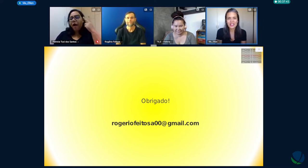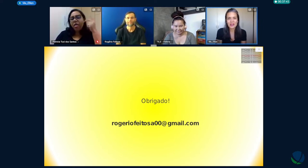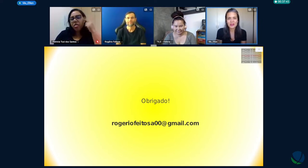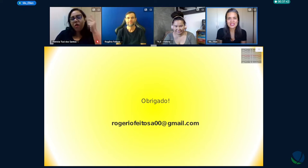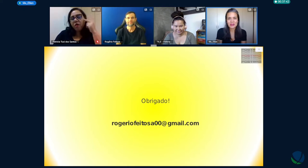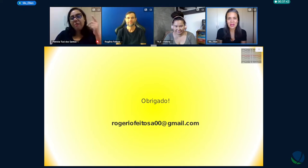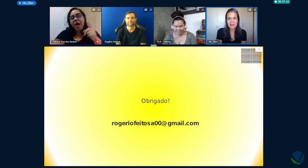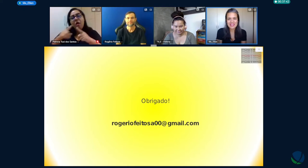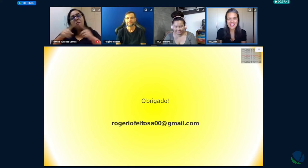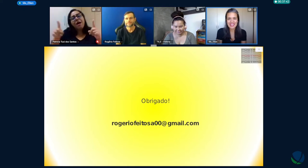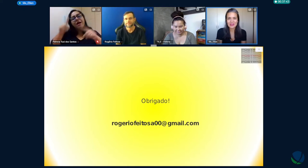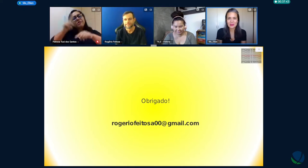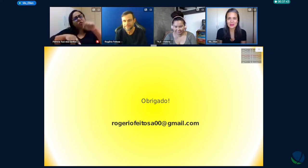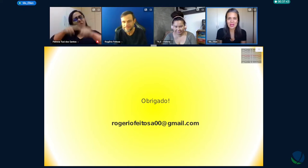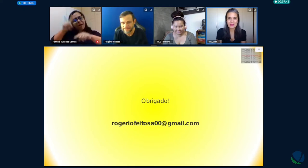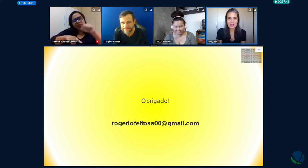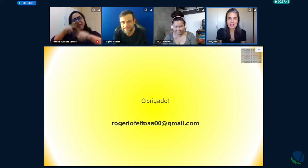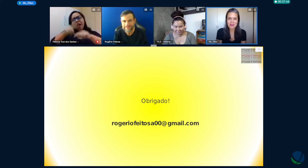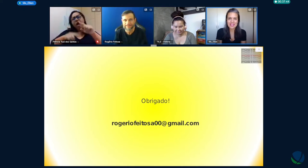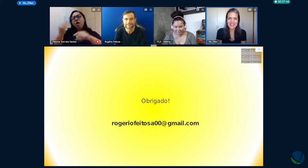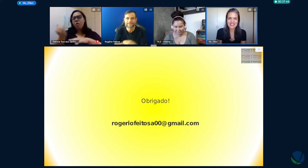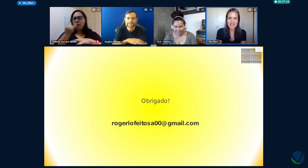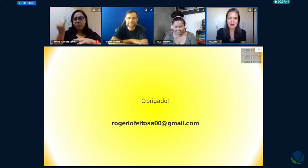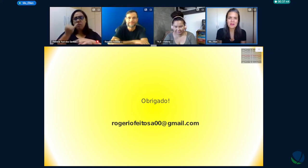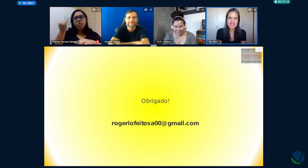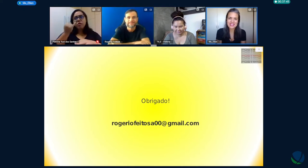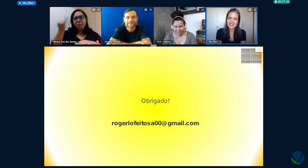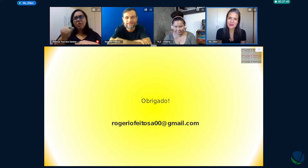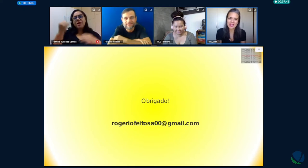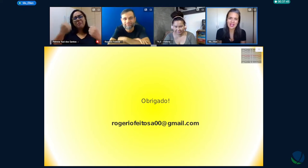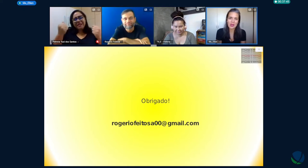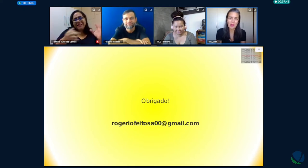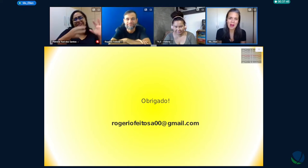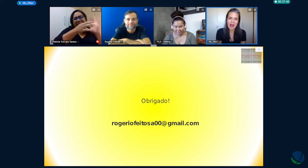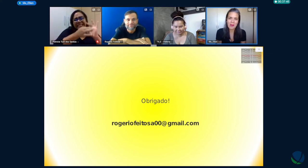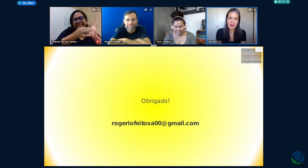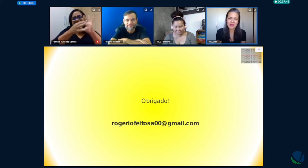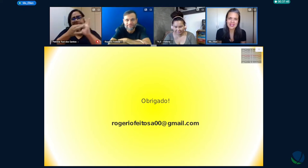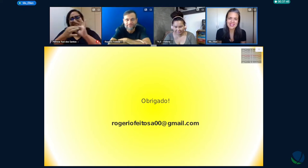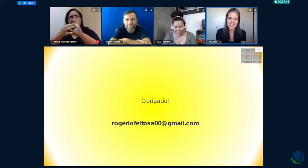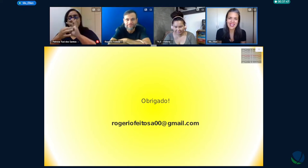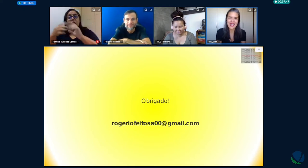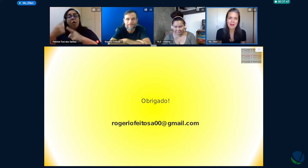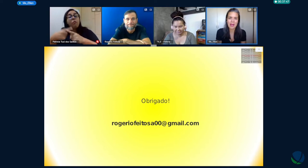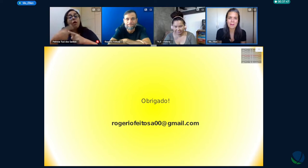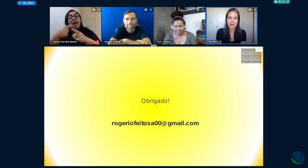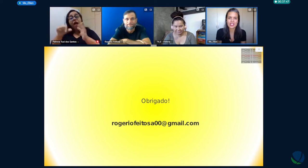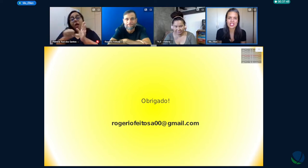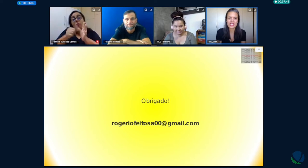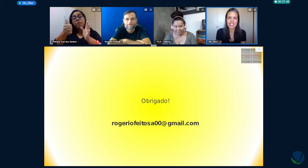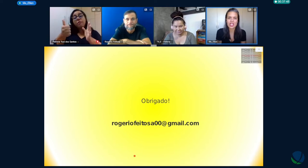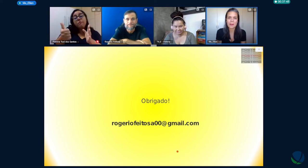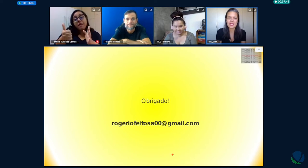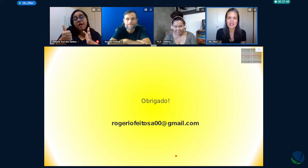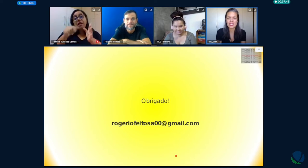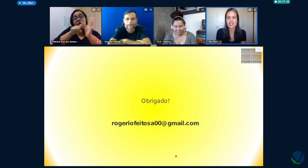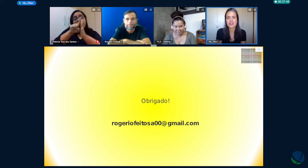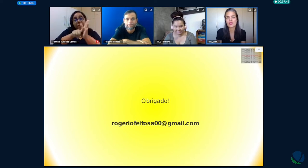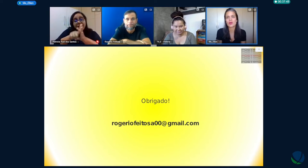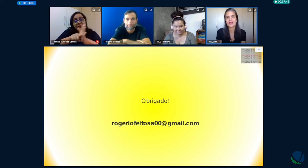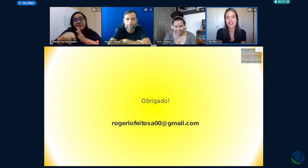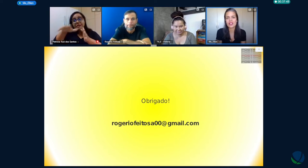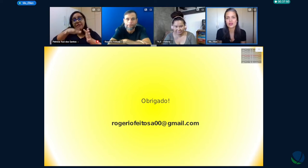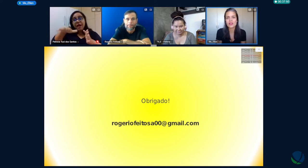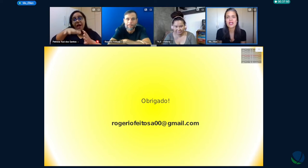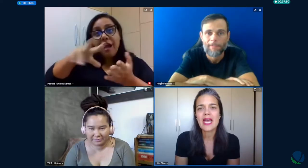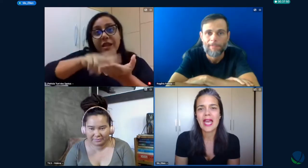Desculpa um pouquinho de ter ultrapassado o tempo da nossa apresentação, mas isso é normal acontecer. É importante que a gente apresente